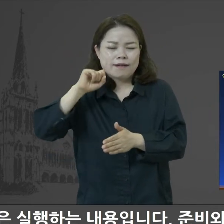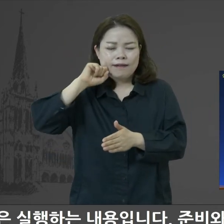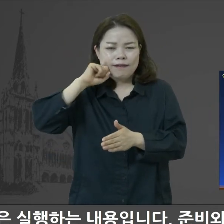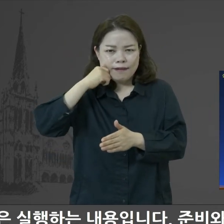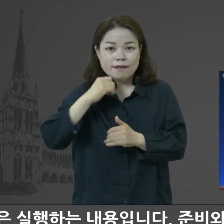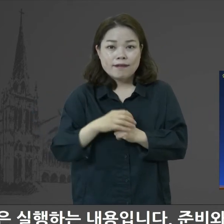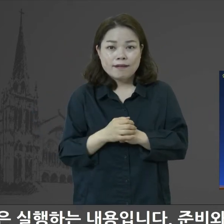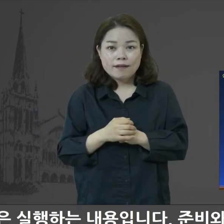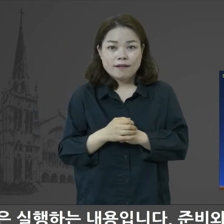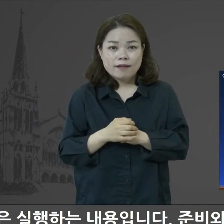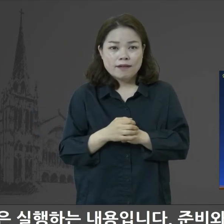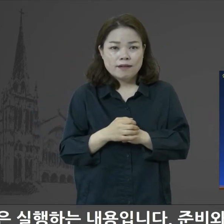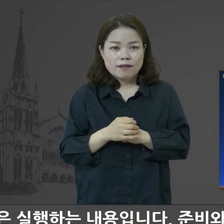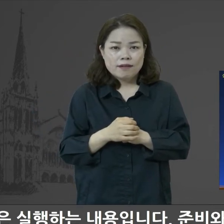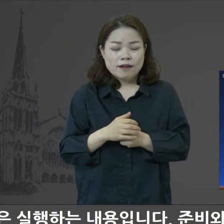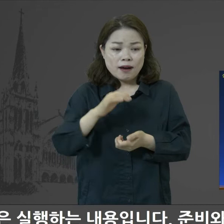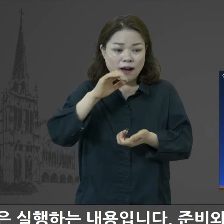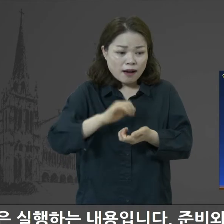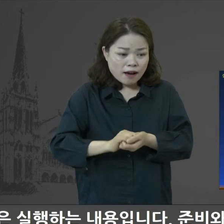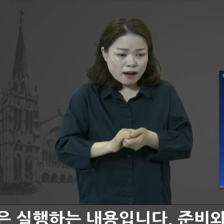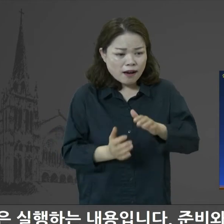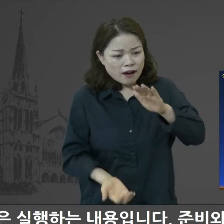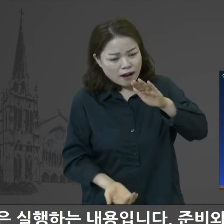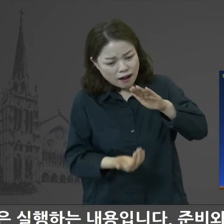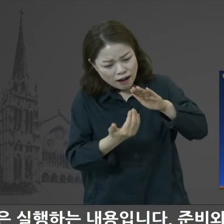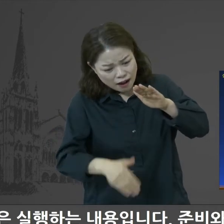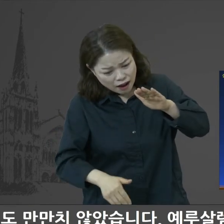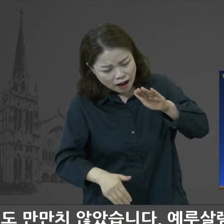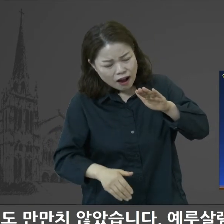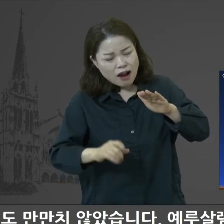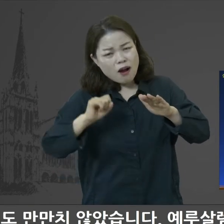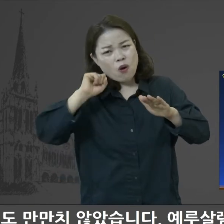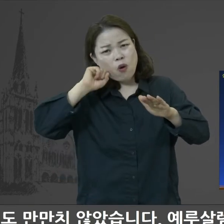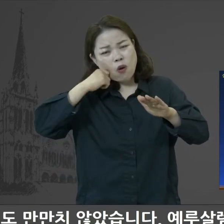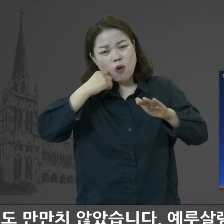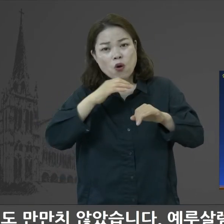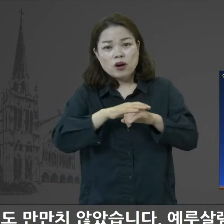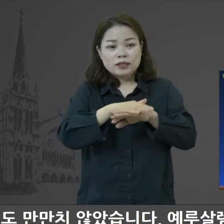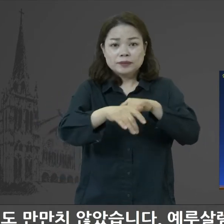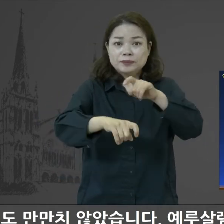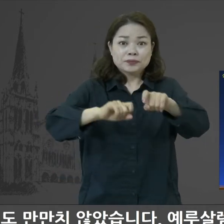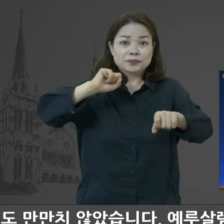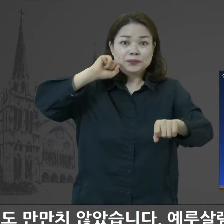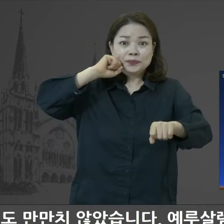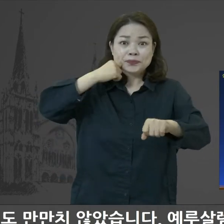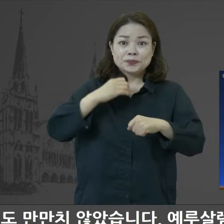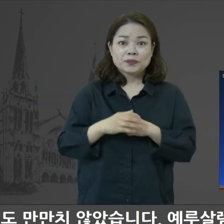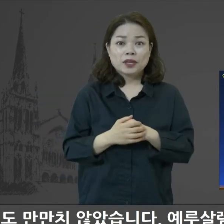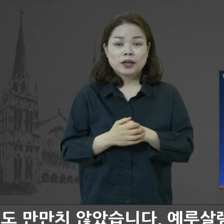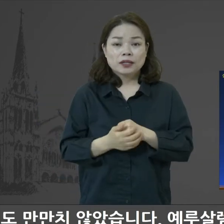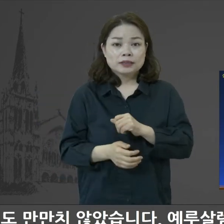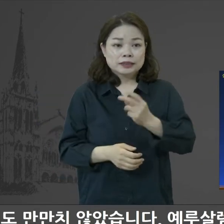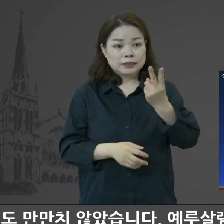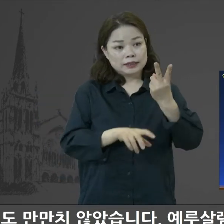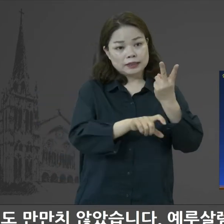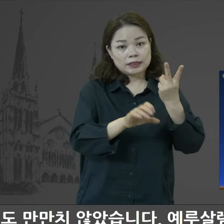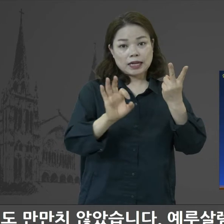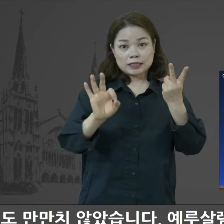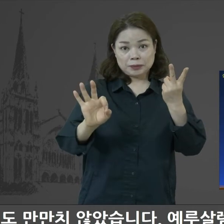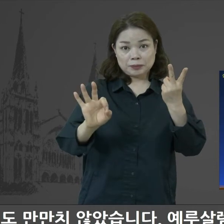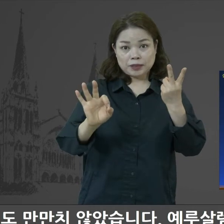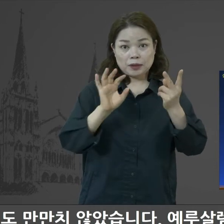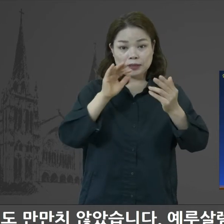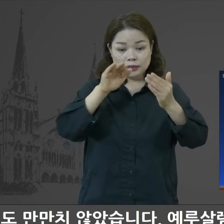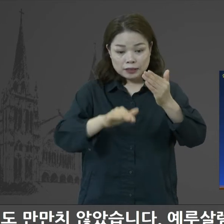않았어요. 한계도 많았습니다. 실행도 만만치 않습니다. 우리가 읽진 않았지만 2장 10절